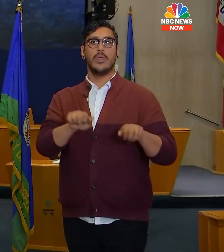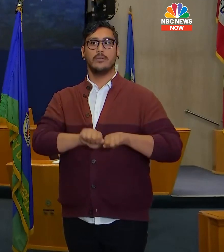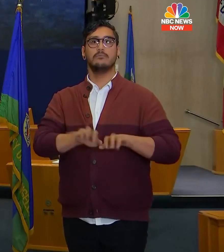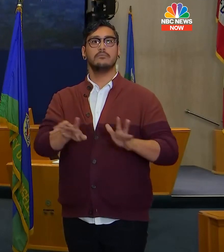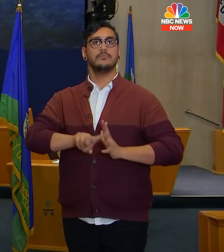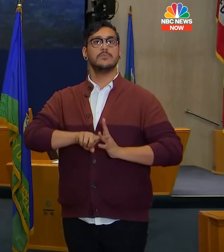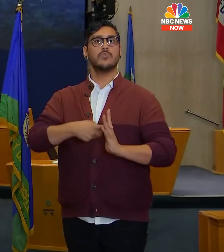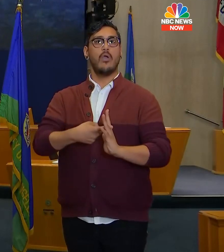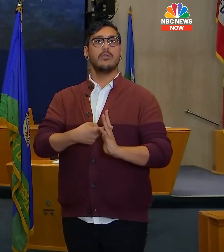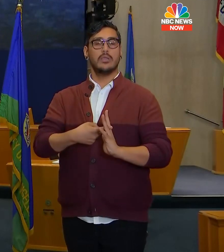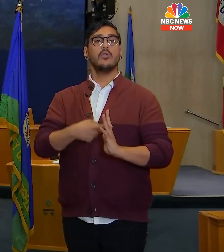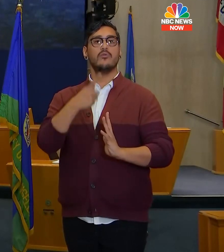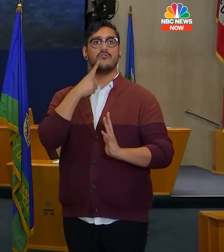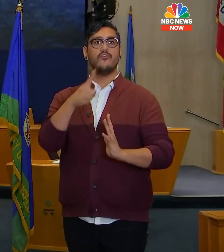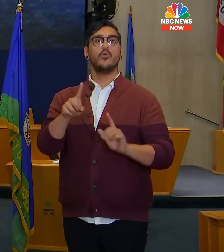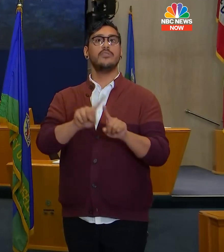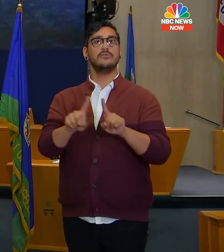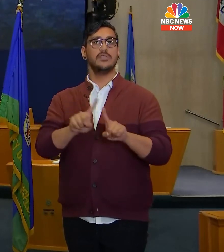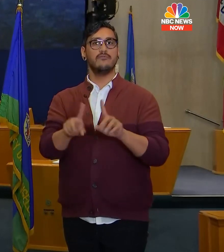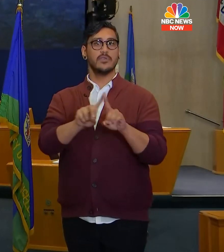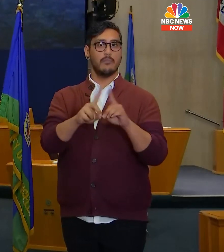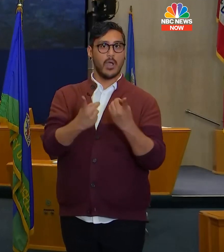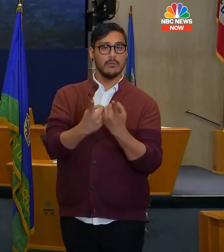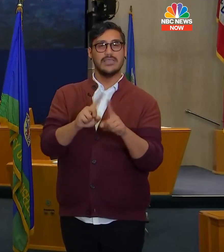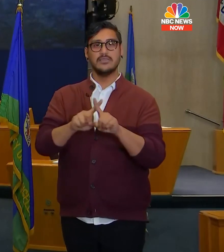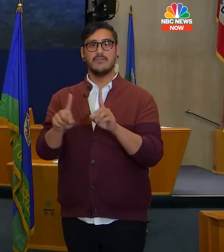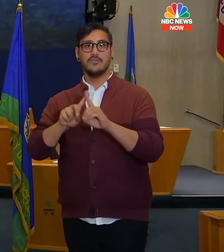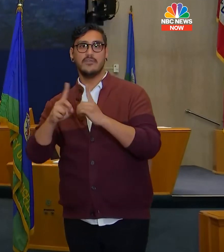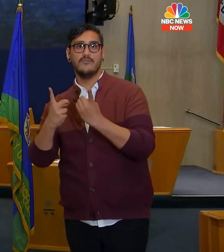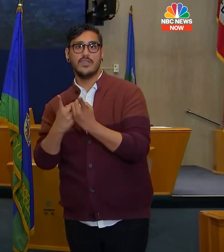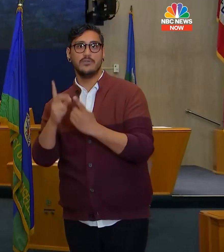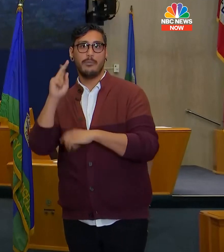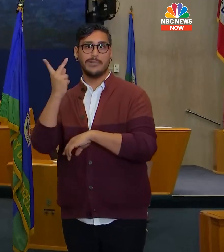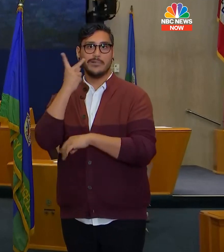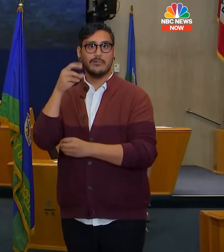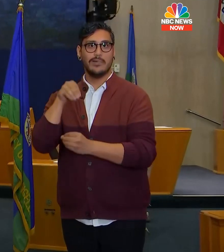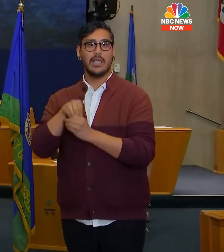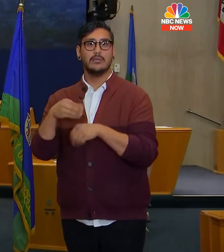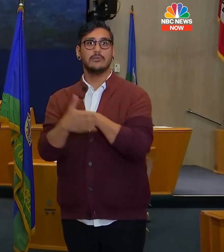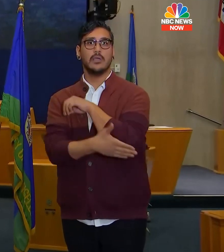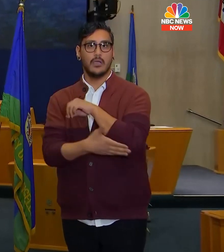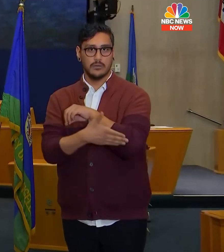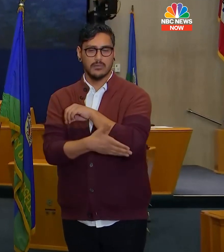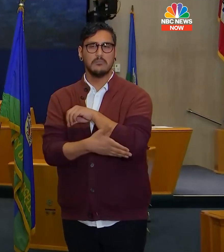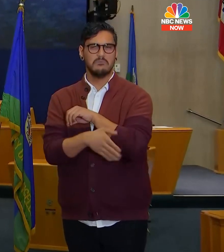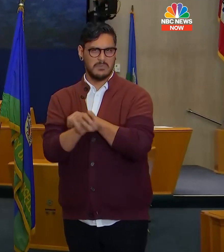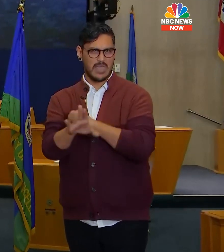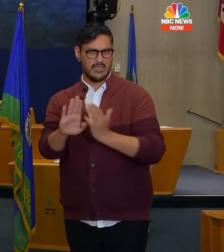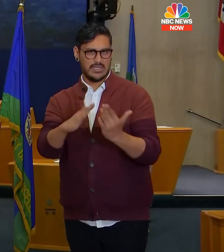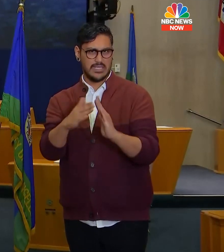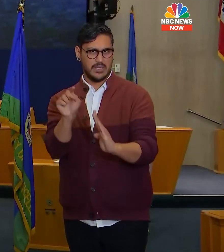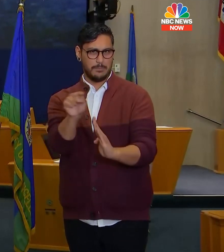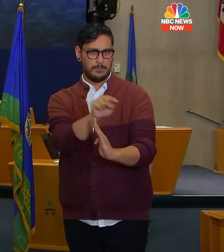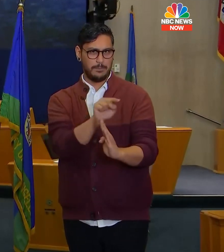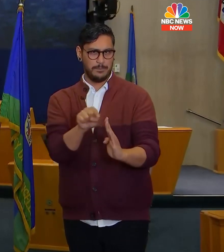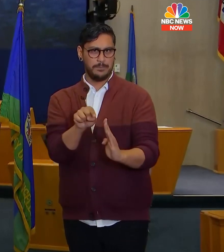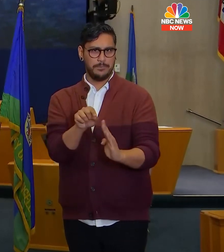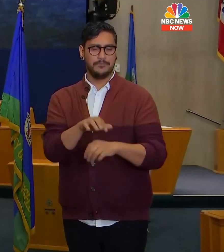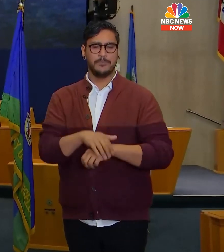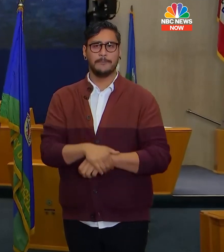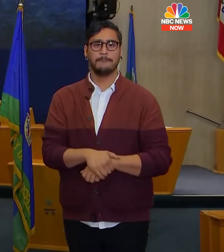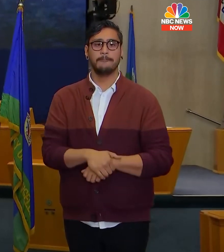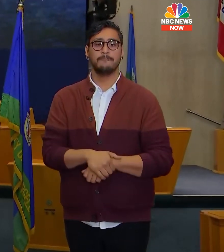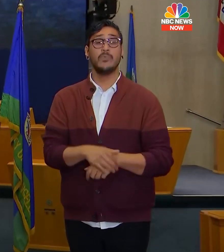los departamentos del condado y todas las divisiones políticas dentro del condado, que son todas las ciudades del condado.